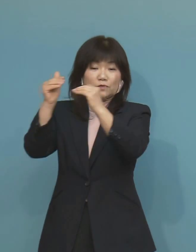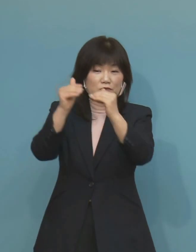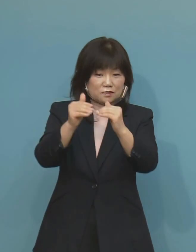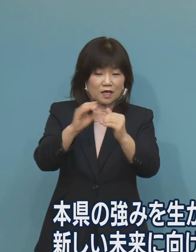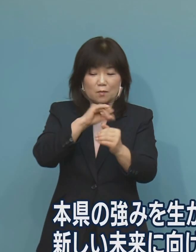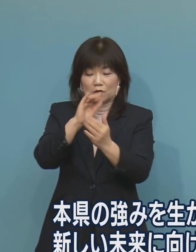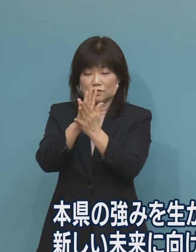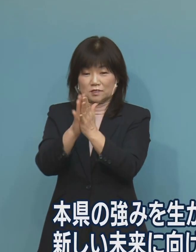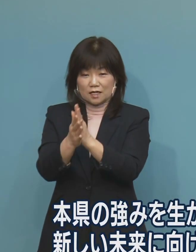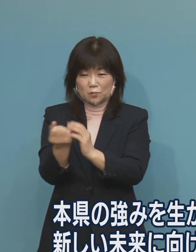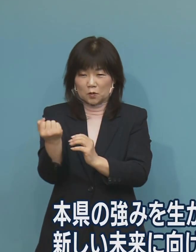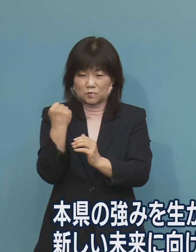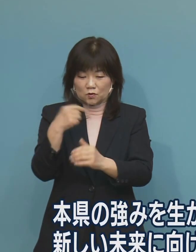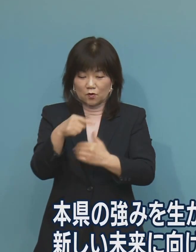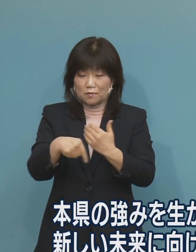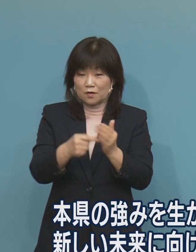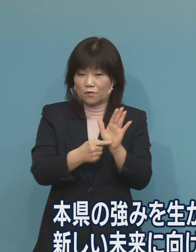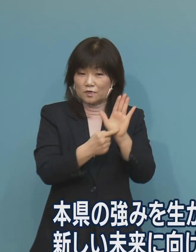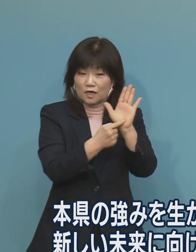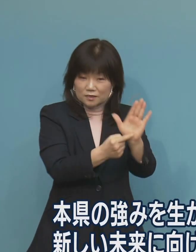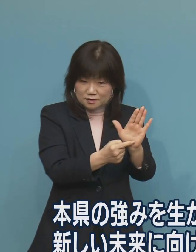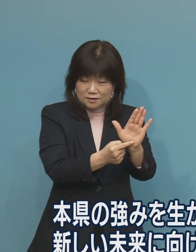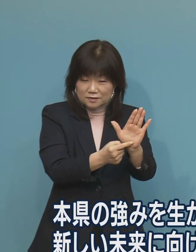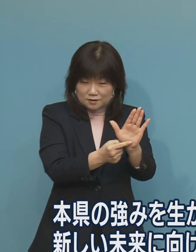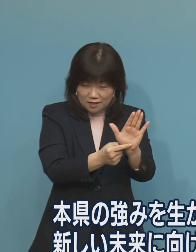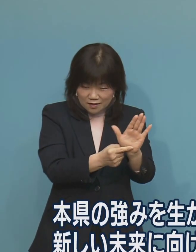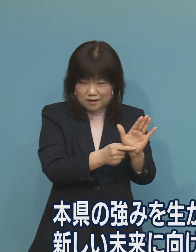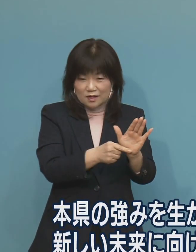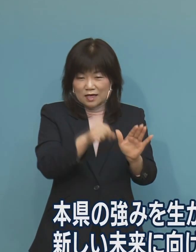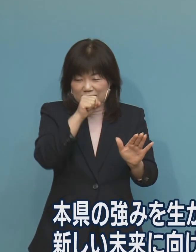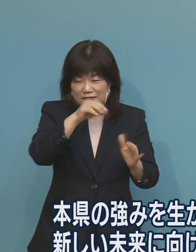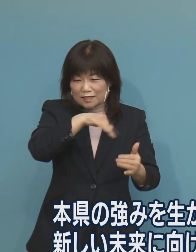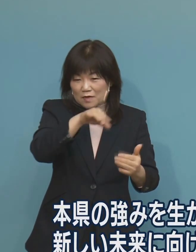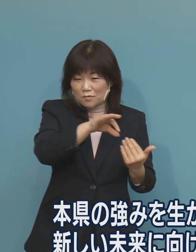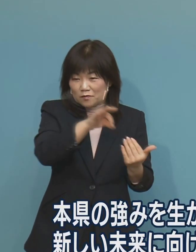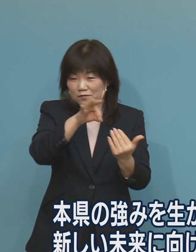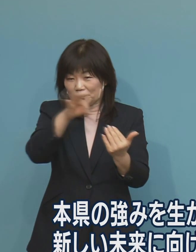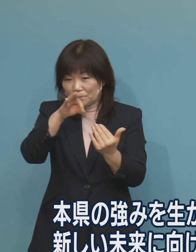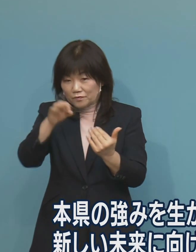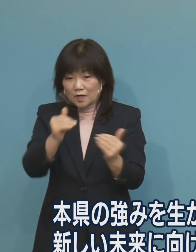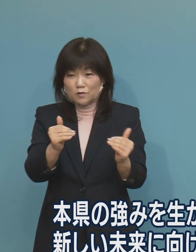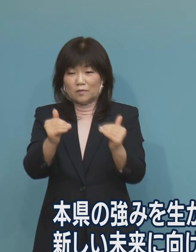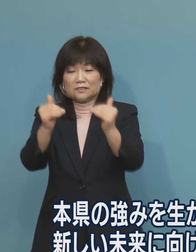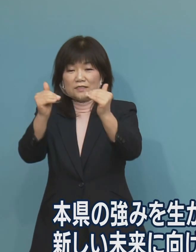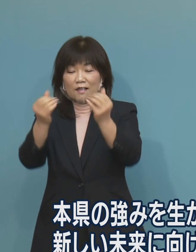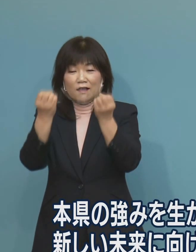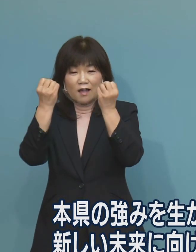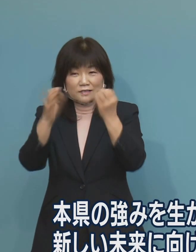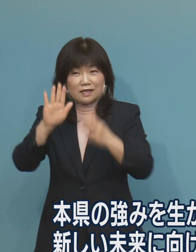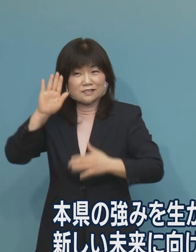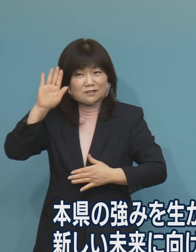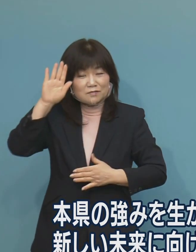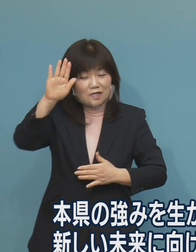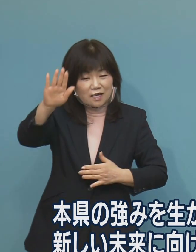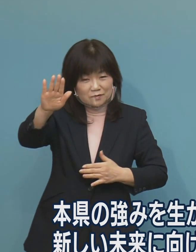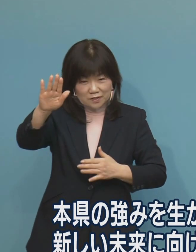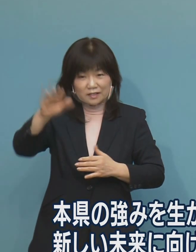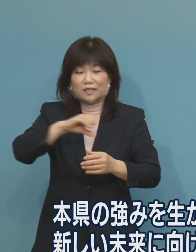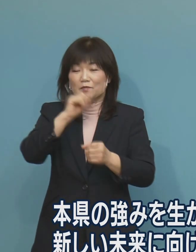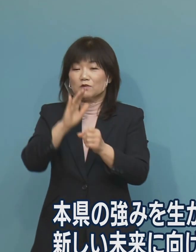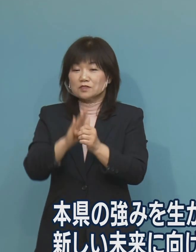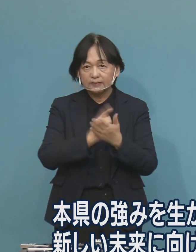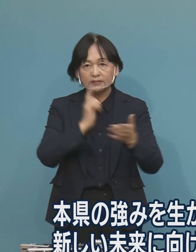本県の強みを生かし潜在力を引き出してこれを大きく伸ばしながら新しい未来に向けて山口県